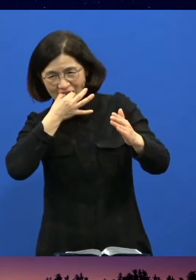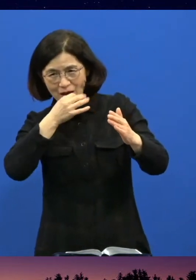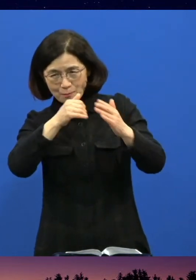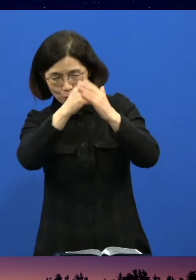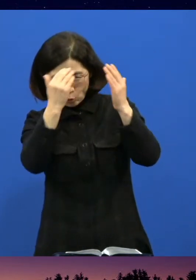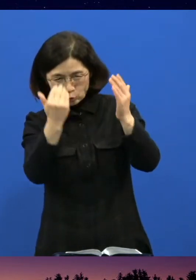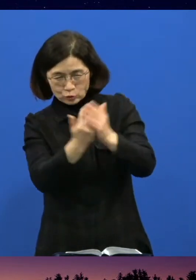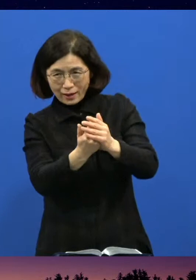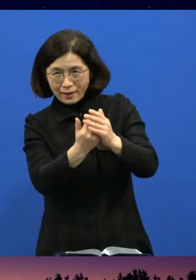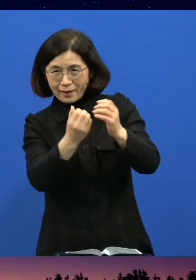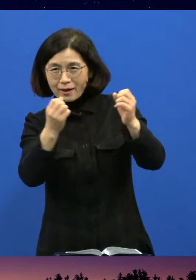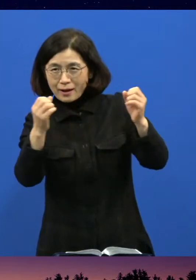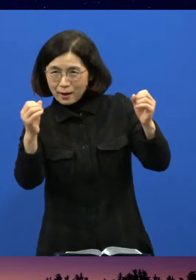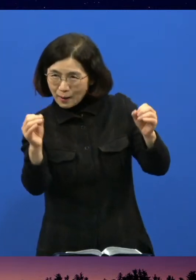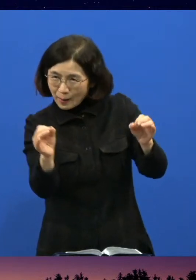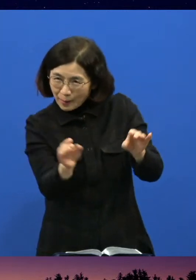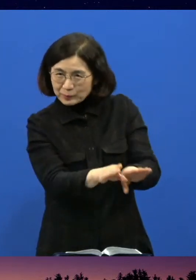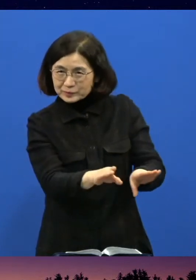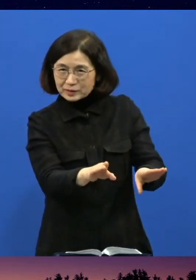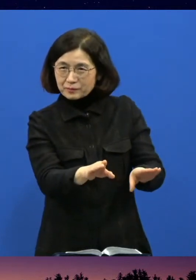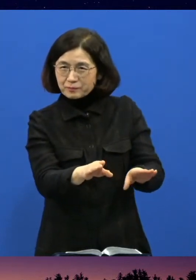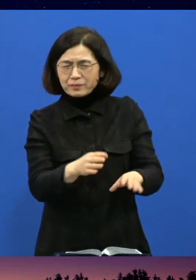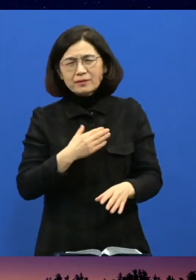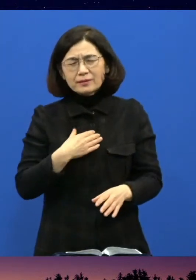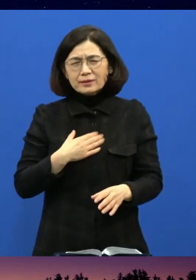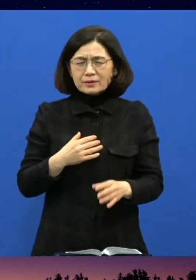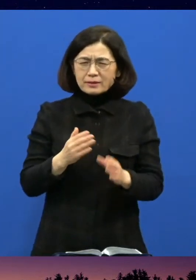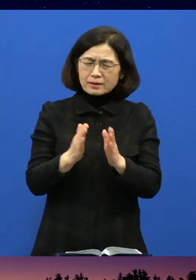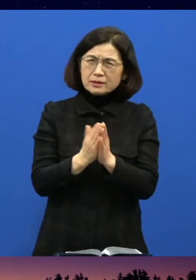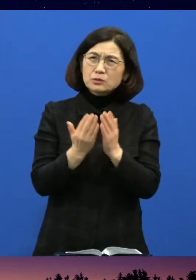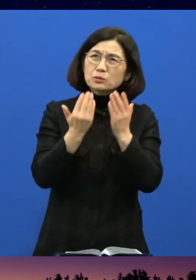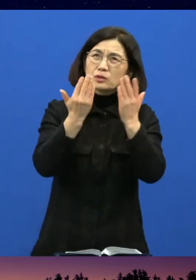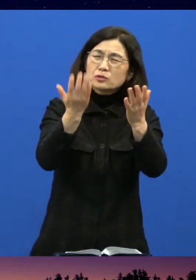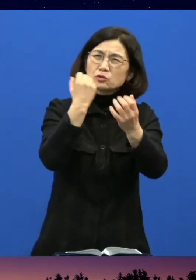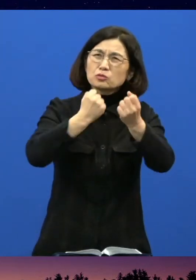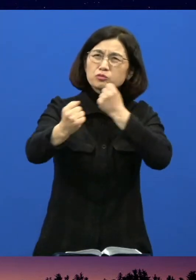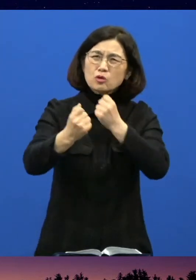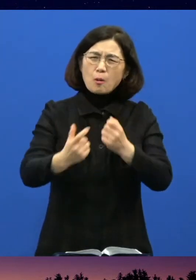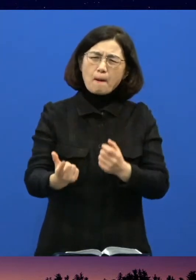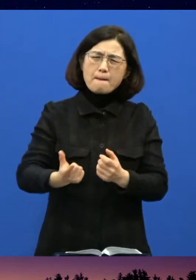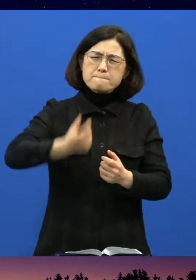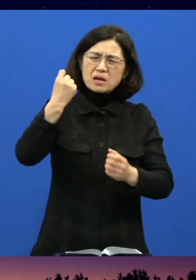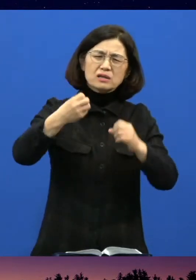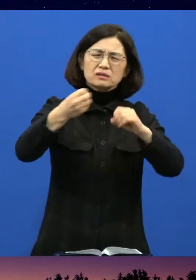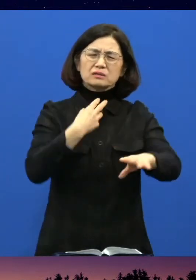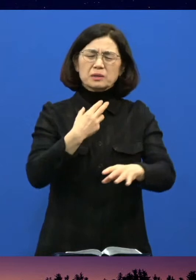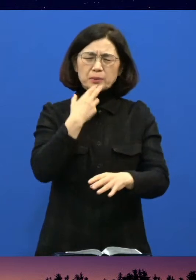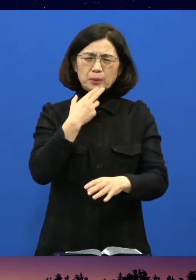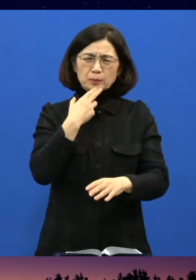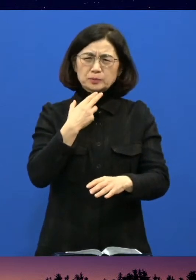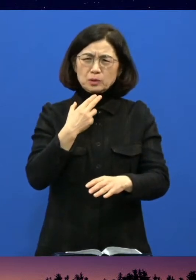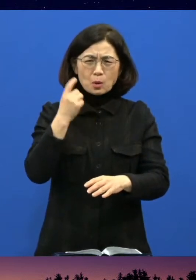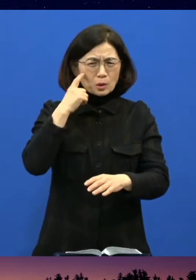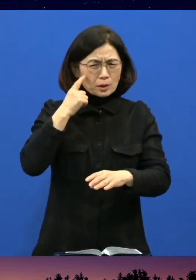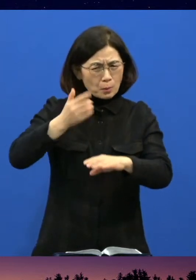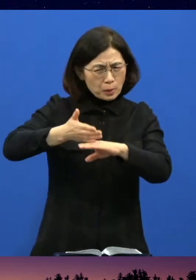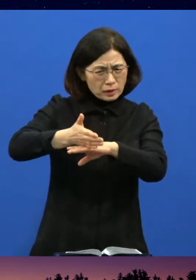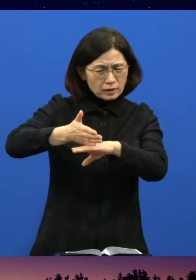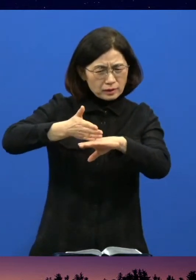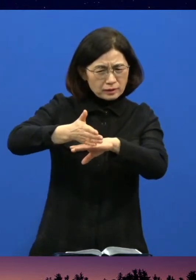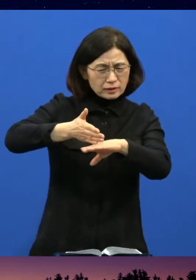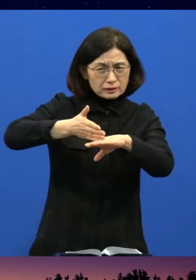그래서 나는 내 기도가 빨리 응답되지 않는다고 생각할지 모르지만 그 기도가 지체되는 과정 속에서